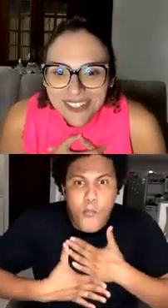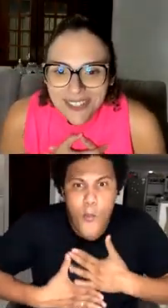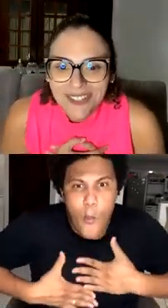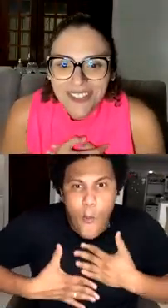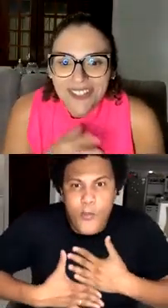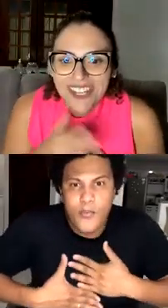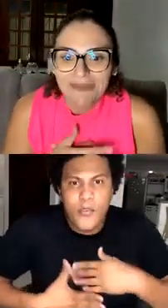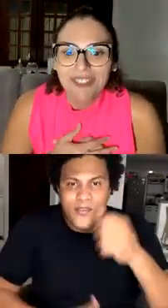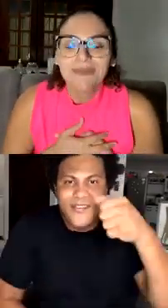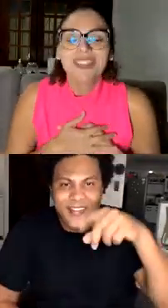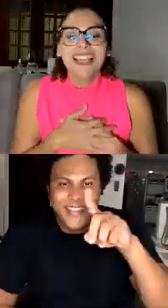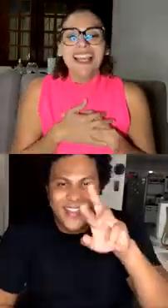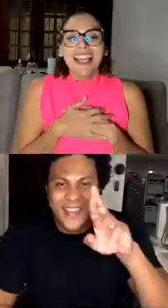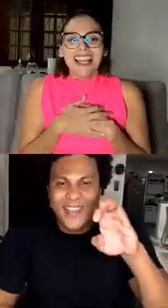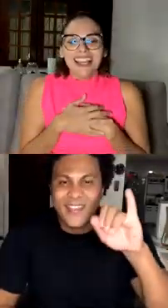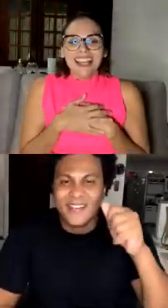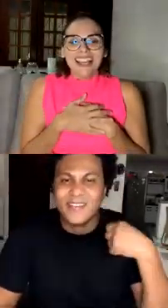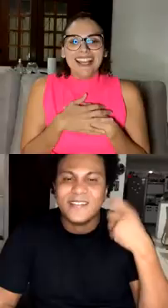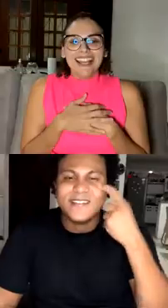André? Eu te convido, eu te amo.